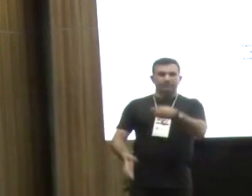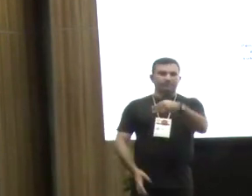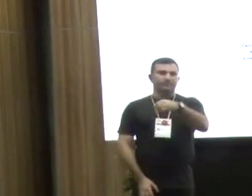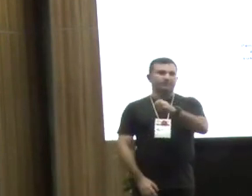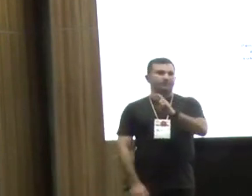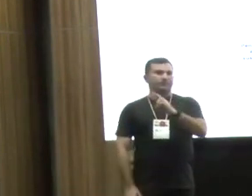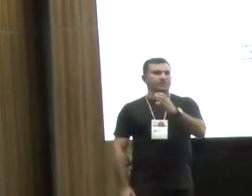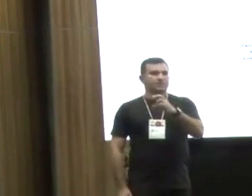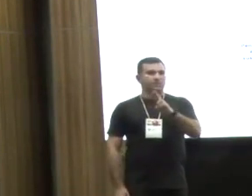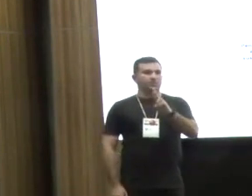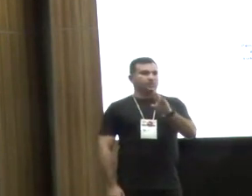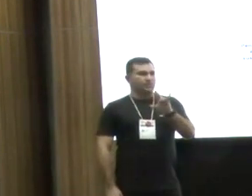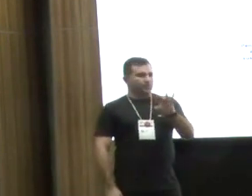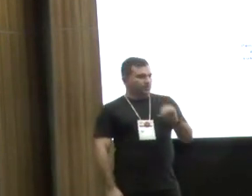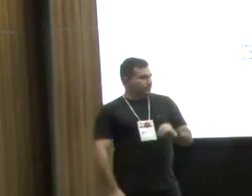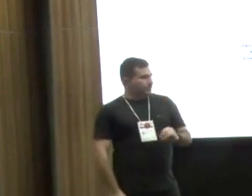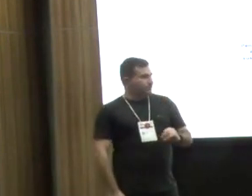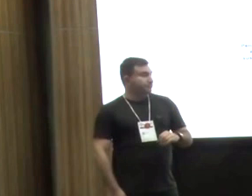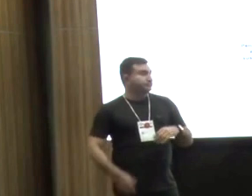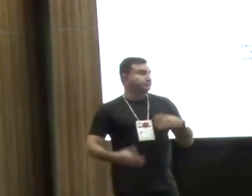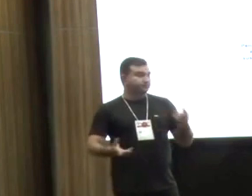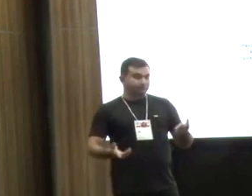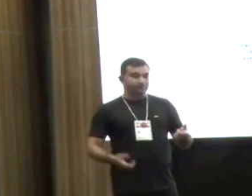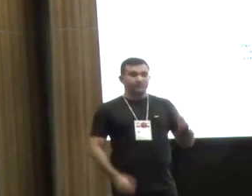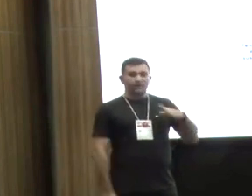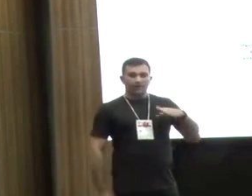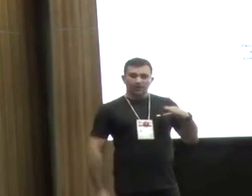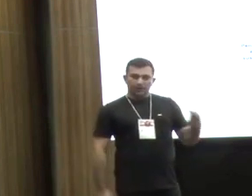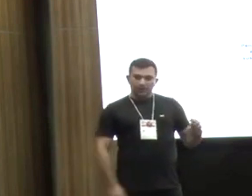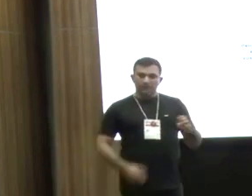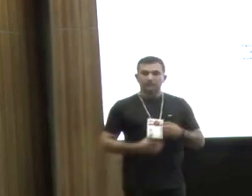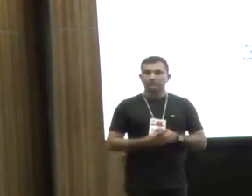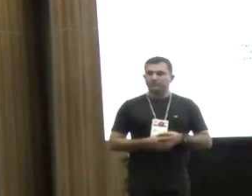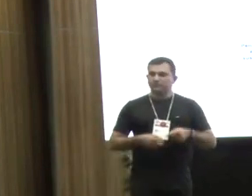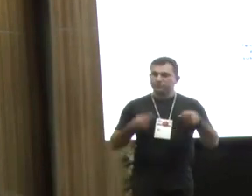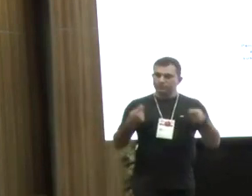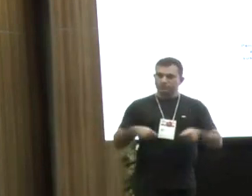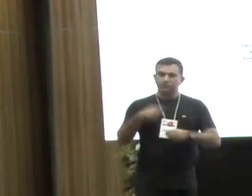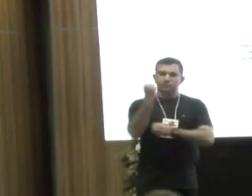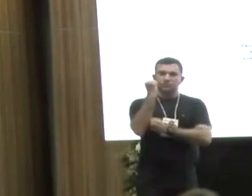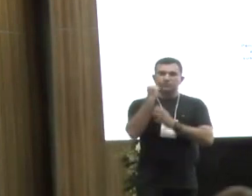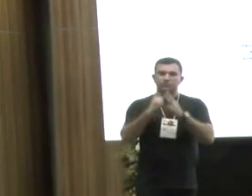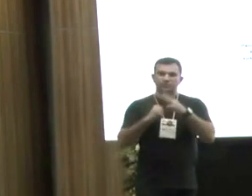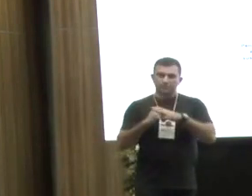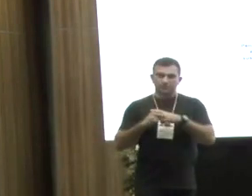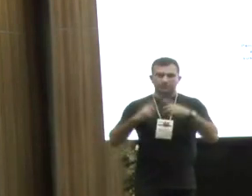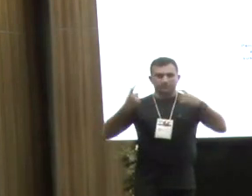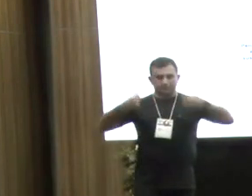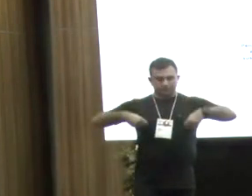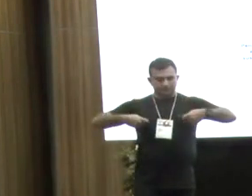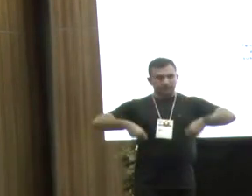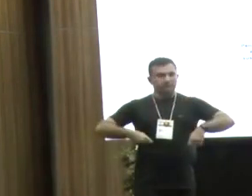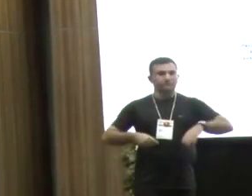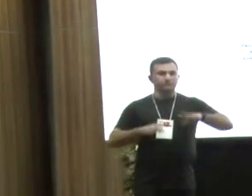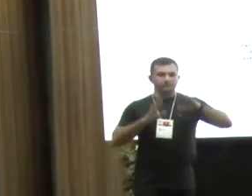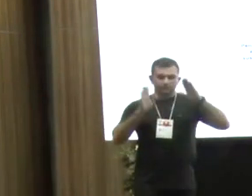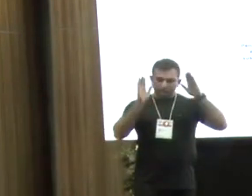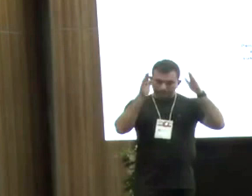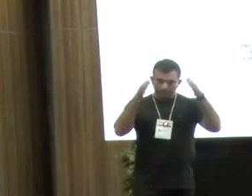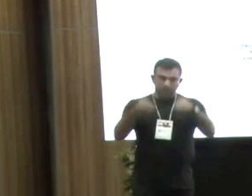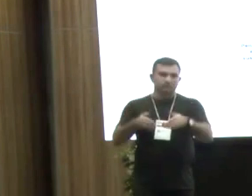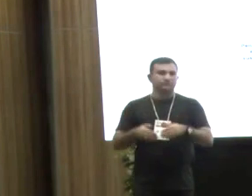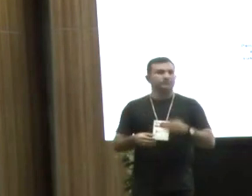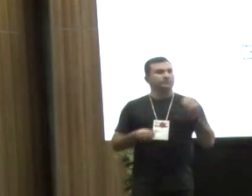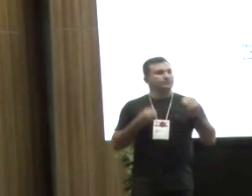prazo, não ser ético e não ser sustentável. Eu preciso ter isso como norte. E onde é que